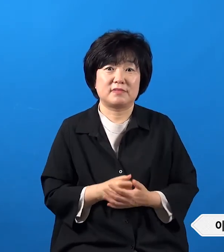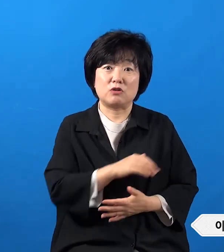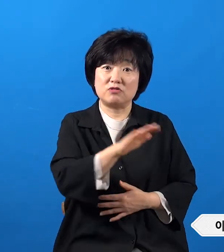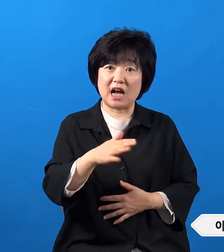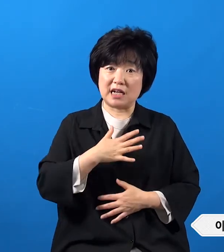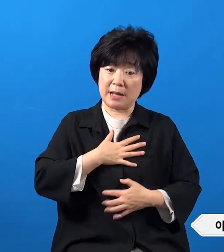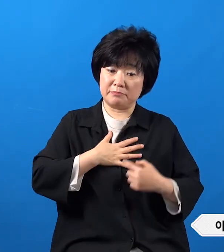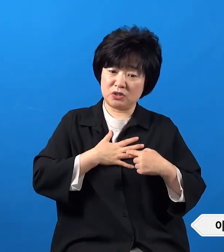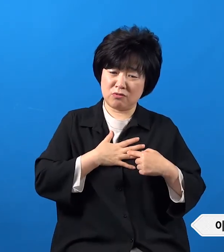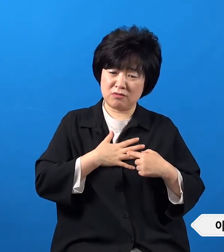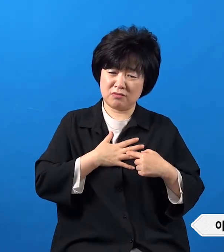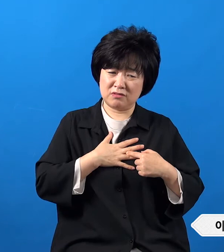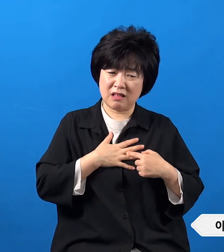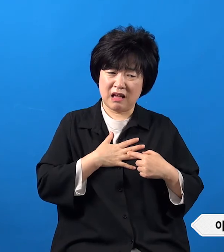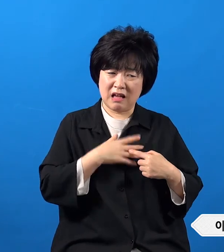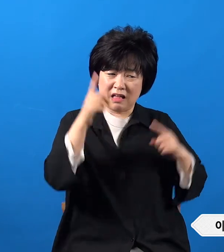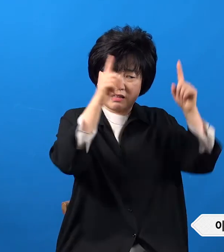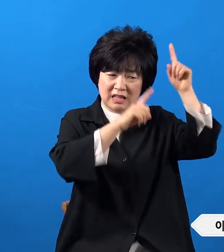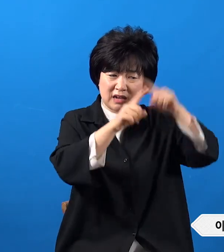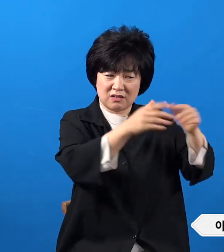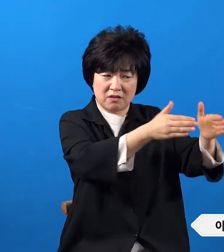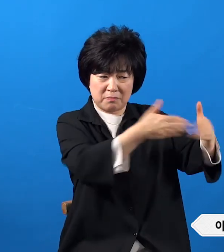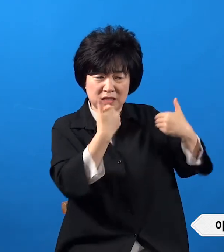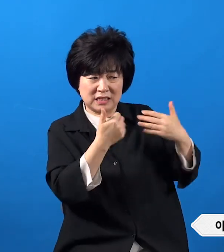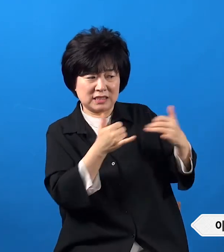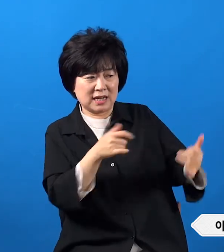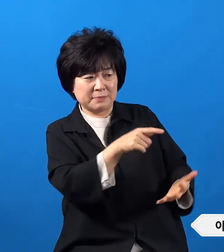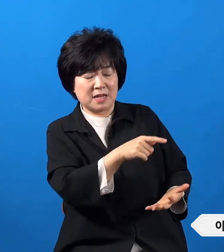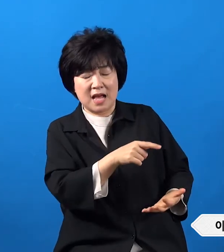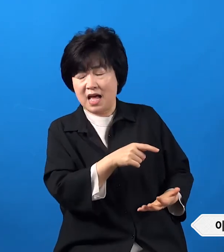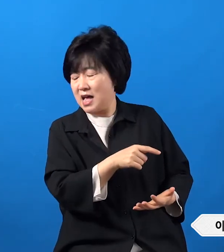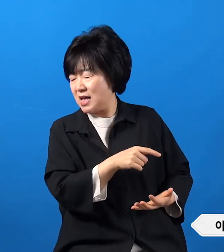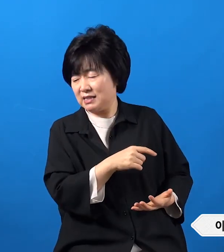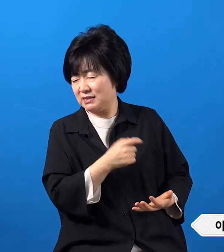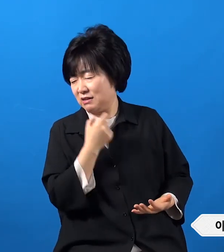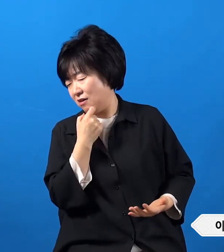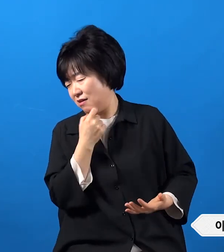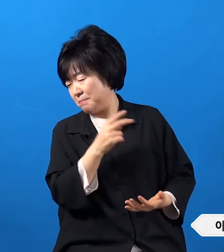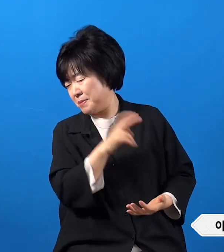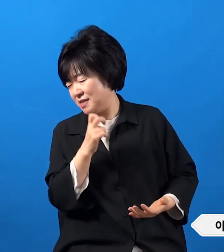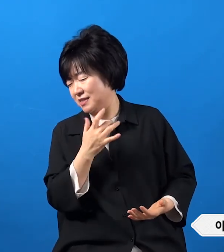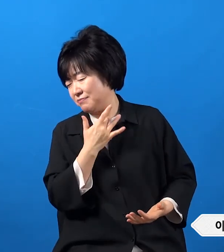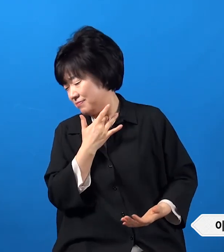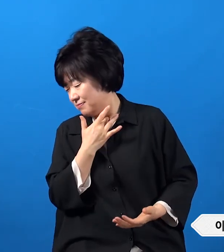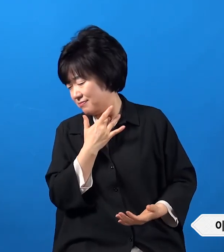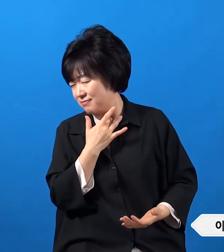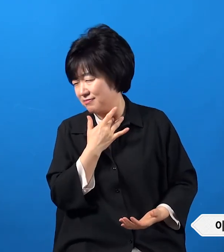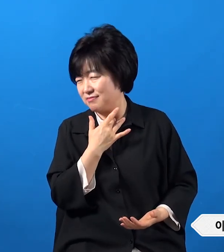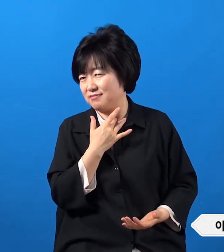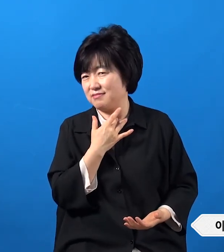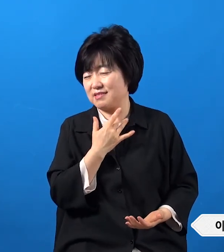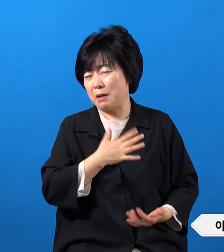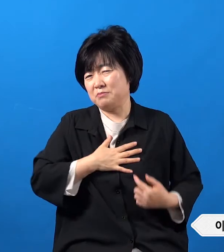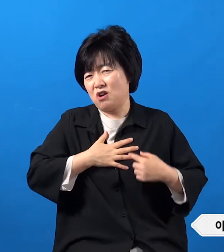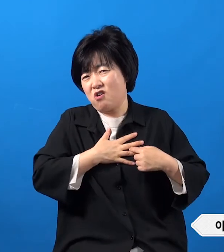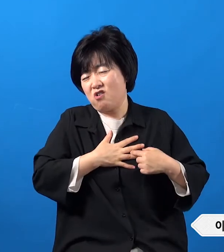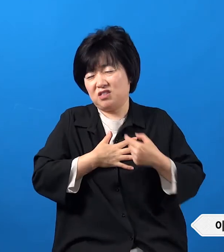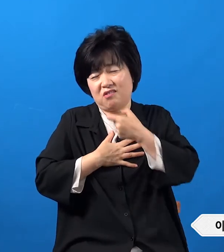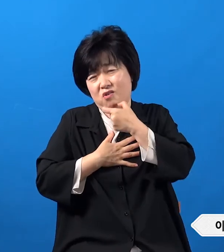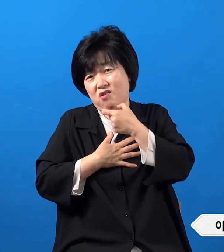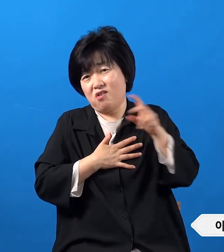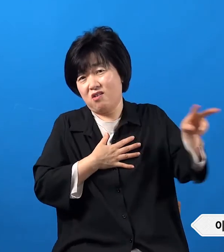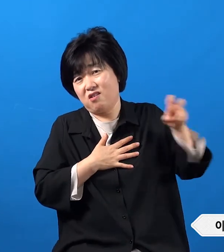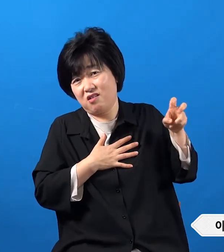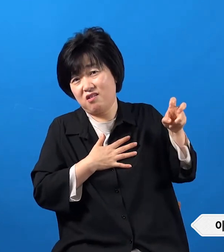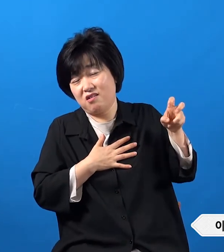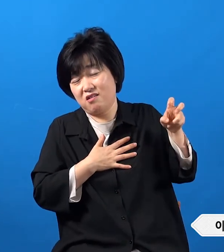우리가 감정으로는 나에게 어떤 상처를 입힌 가해자를 용서한다는 것이 쉽지 않습니다. 우리 인간의 감정이 그렇잖아요.